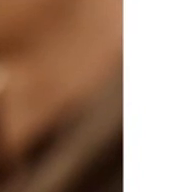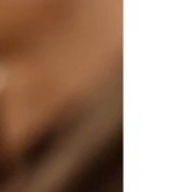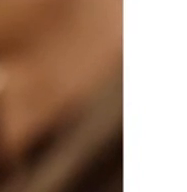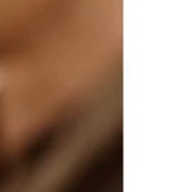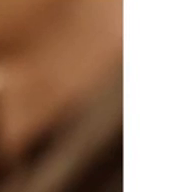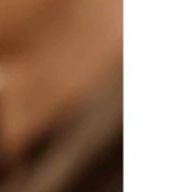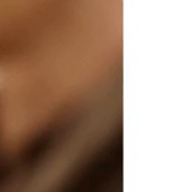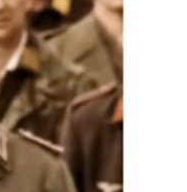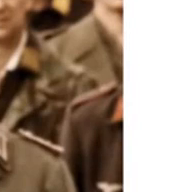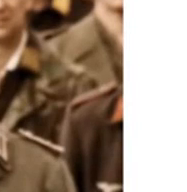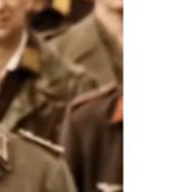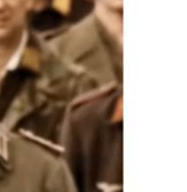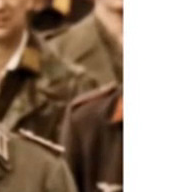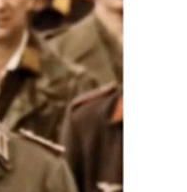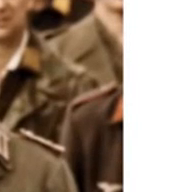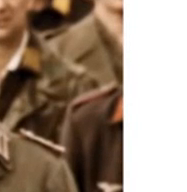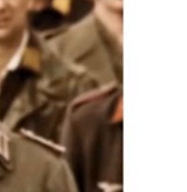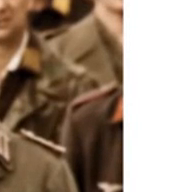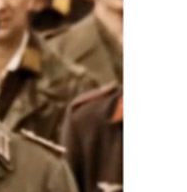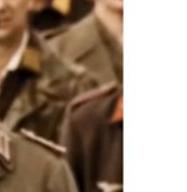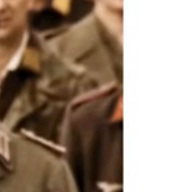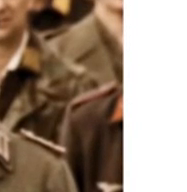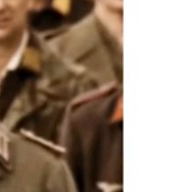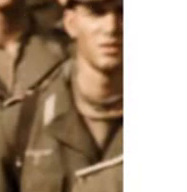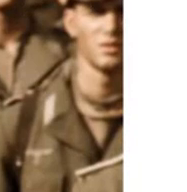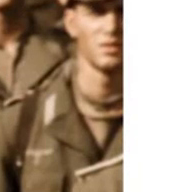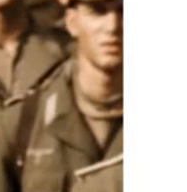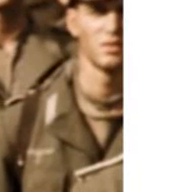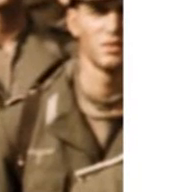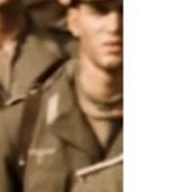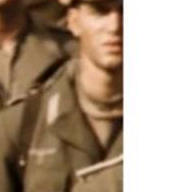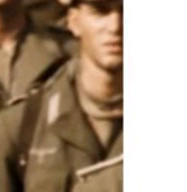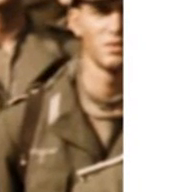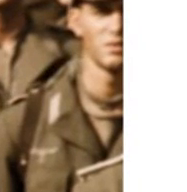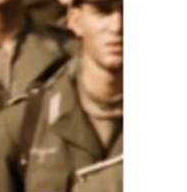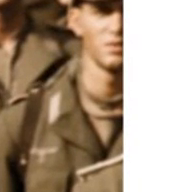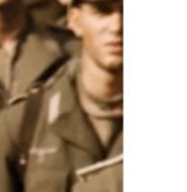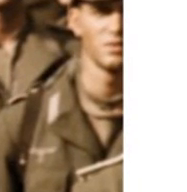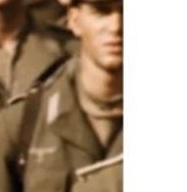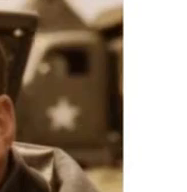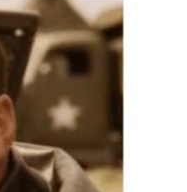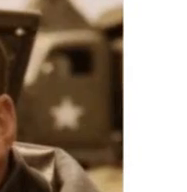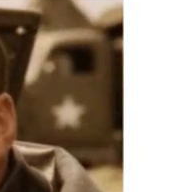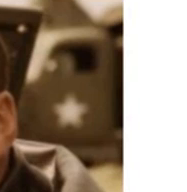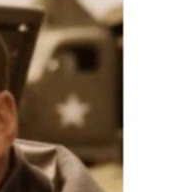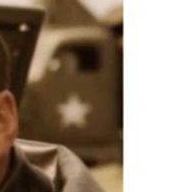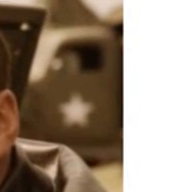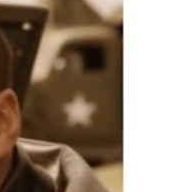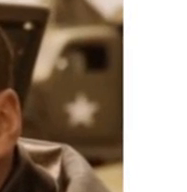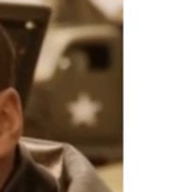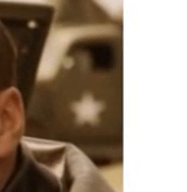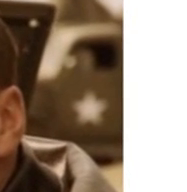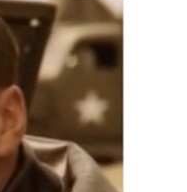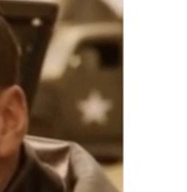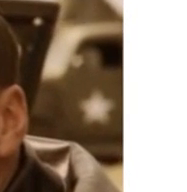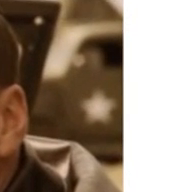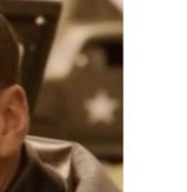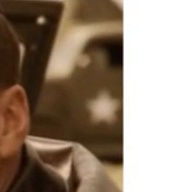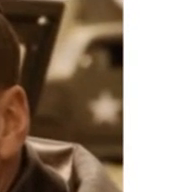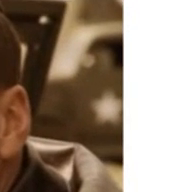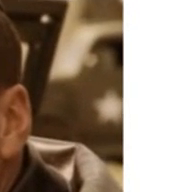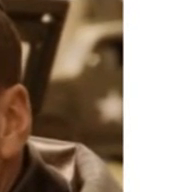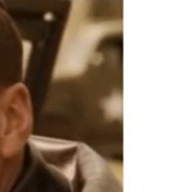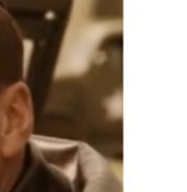haben den to zusammen gesehen haben und gemeinsam